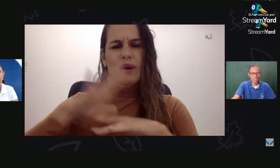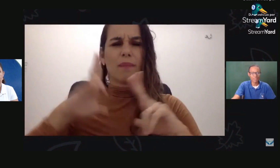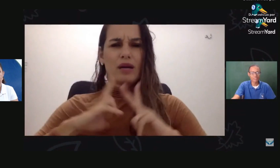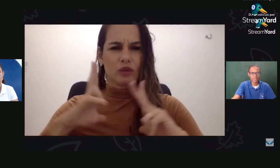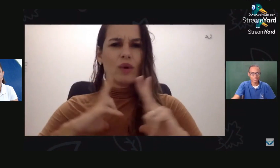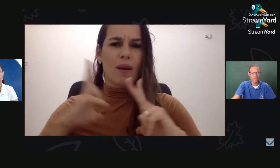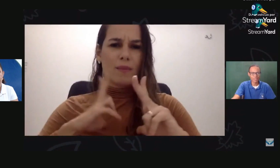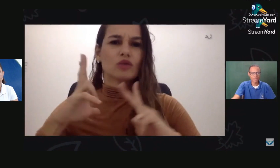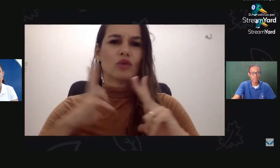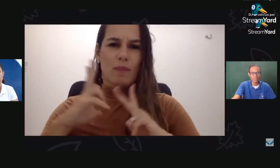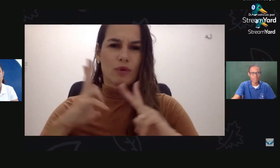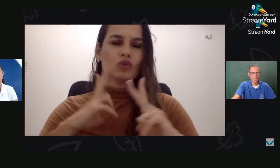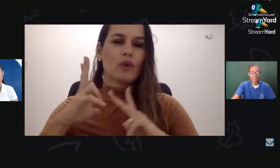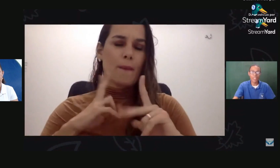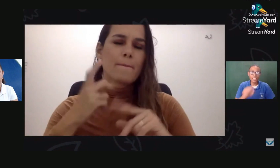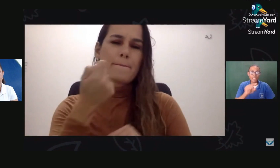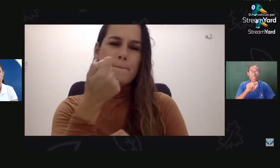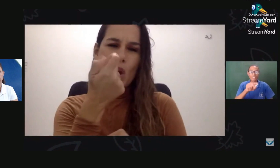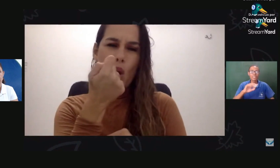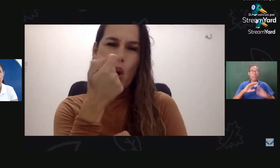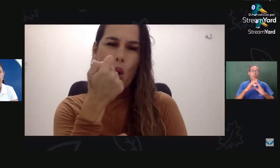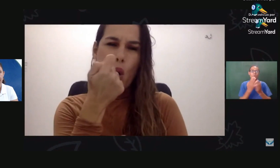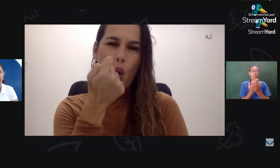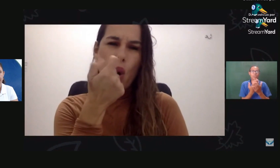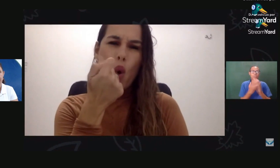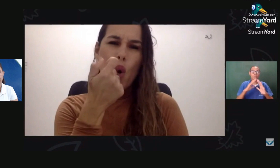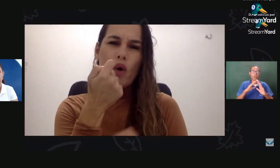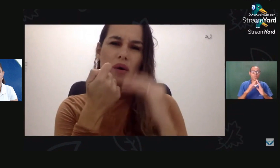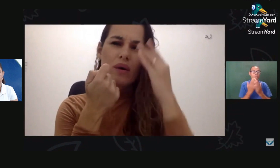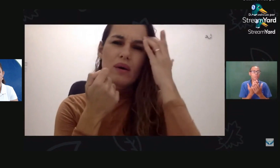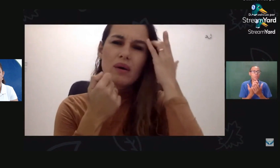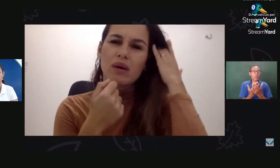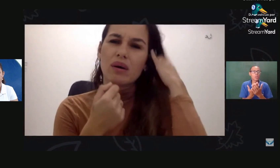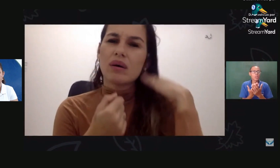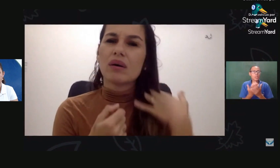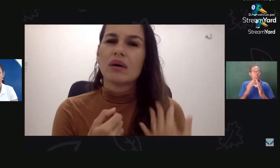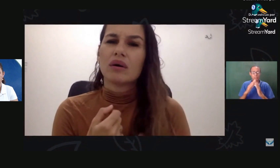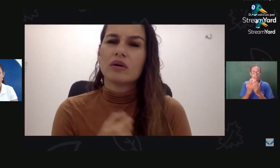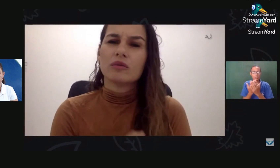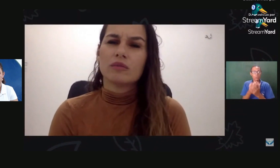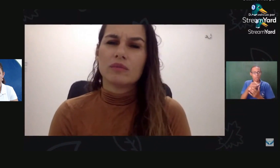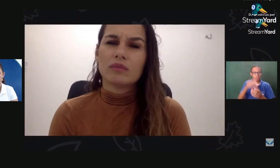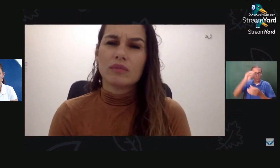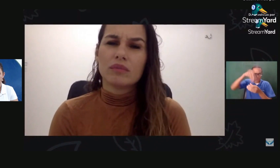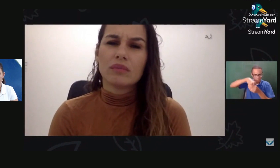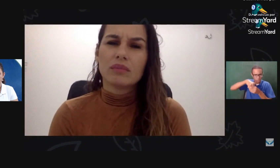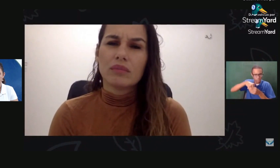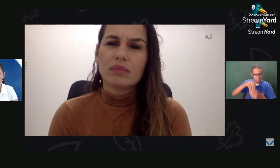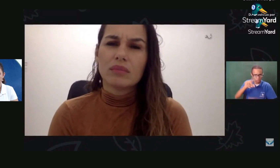Então, né, durante um período que eu estive nessa escola particular, foi um período pequeno.